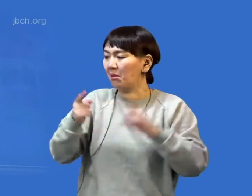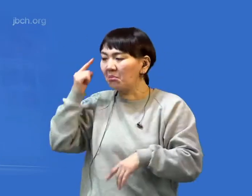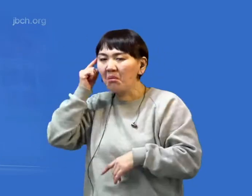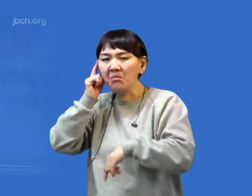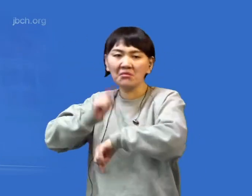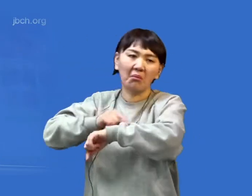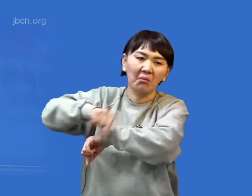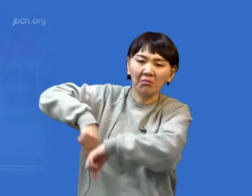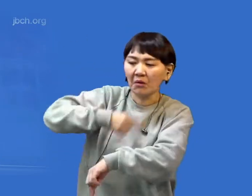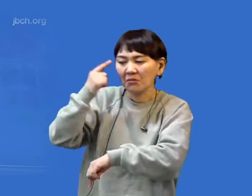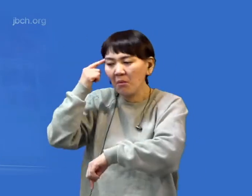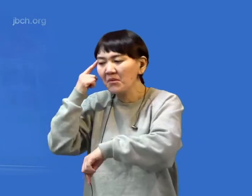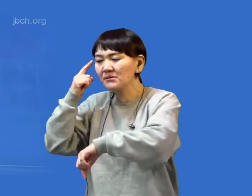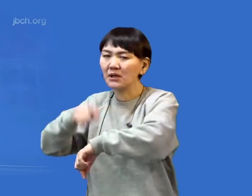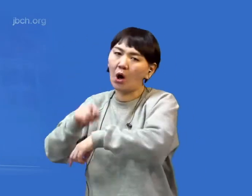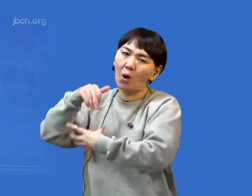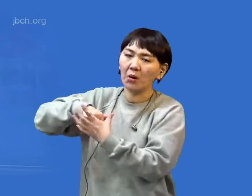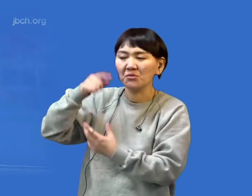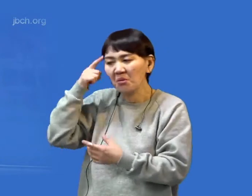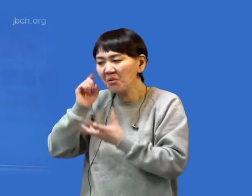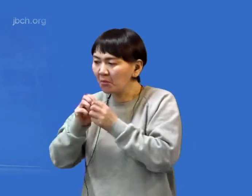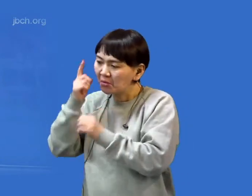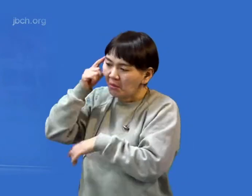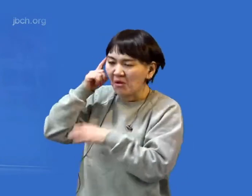юм байж болохгүй шүү.